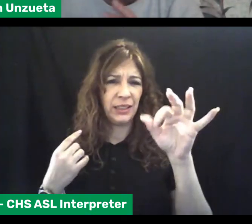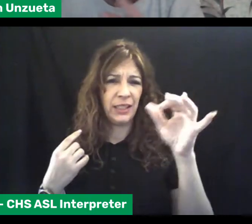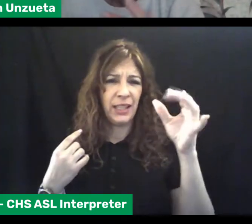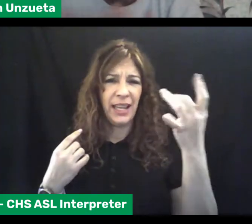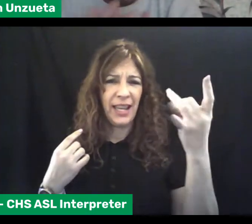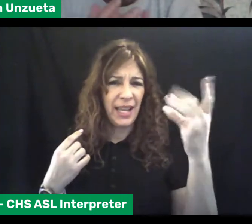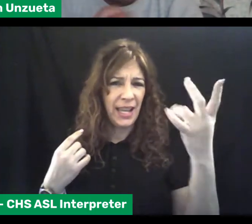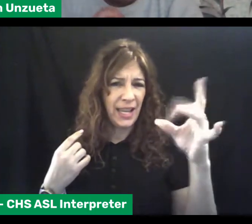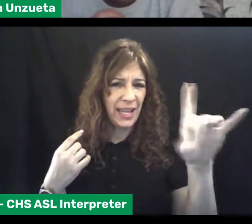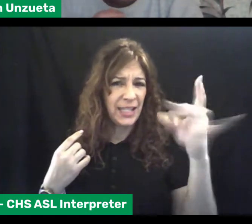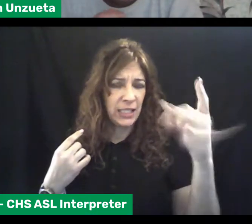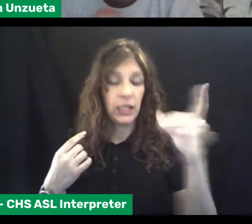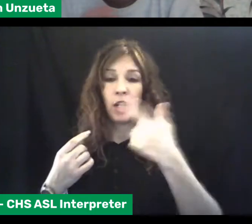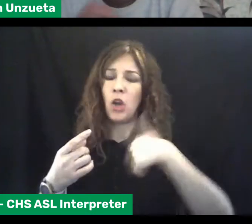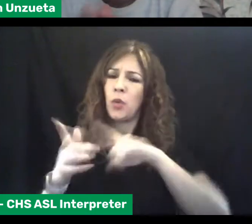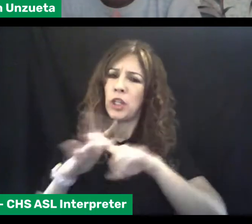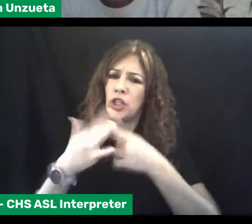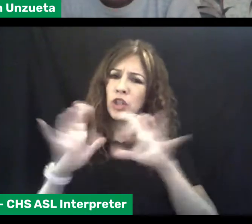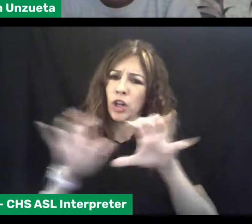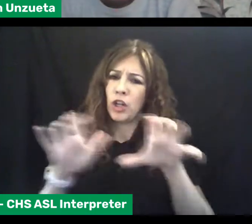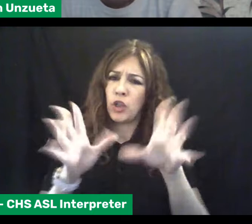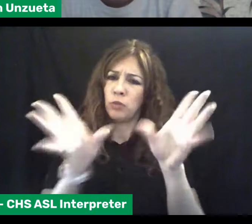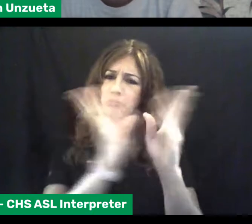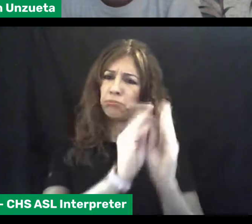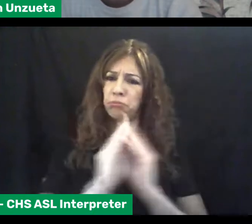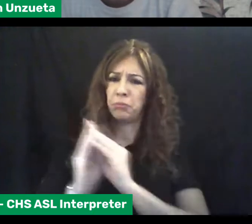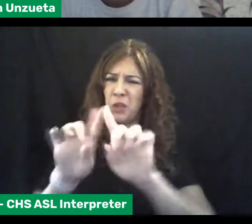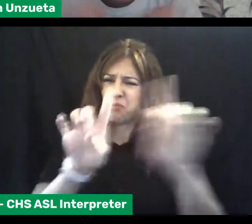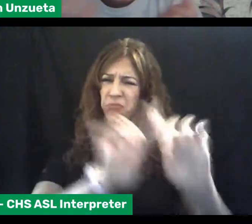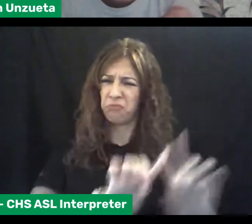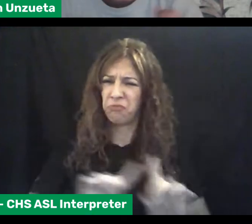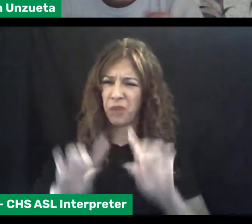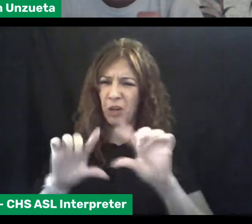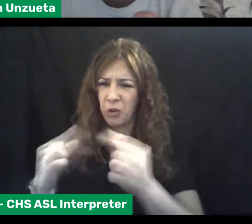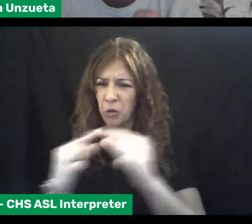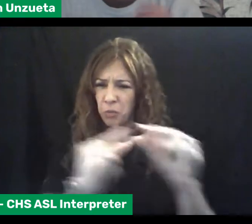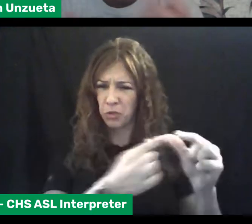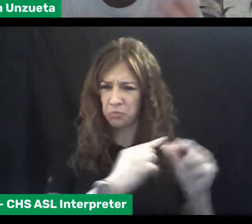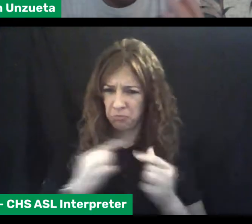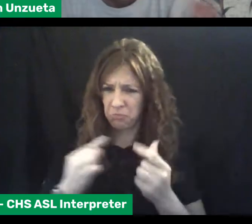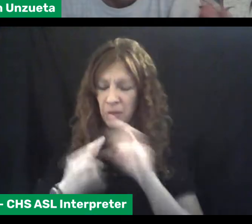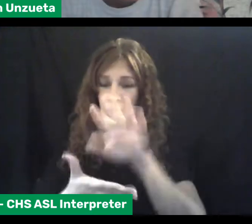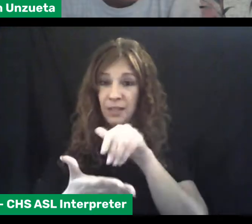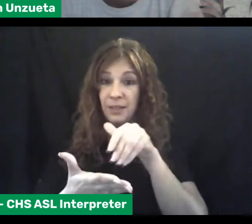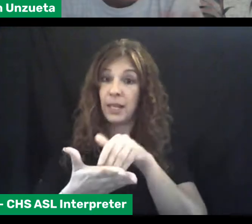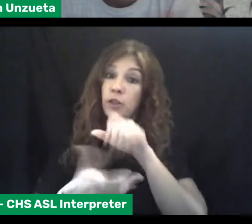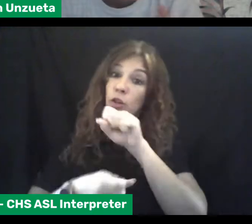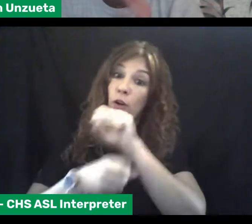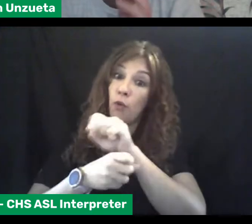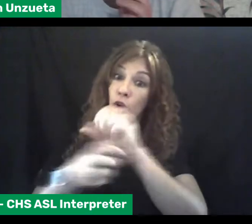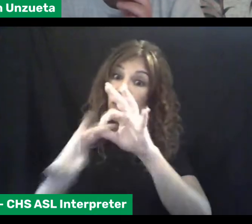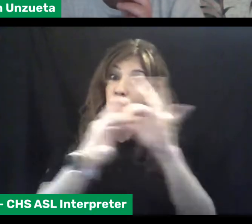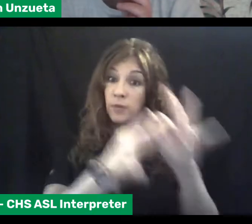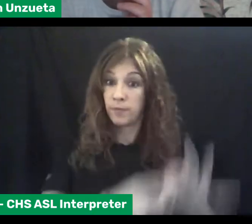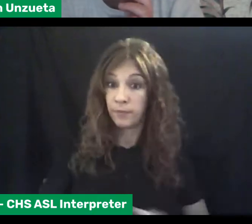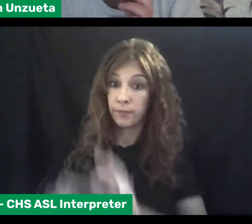hacer algunas reuniones con diferentes grupos, entre ellos Centro de Trabajadores Unidos y